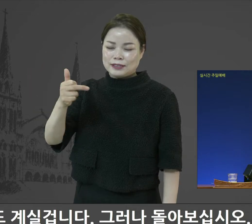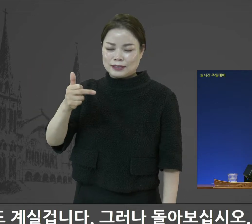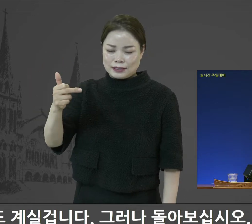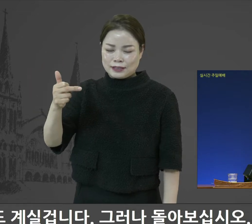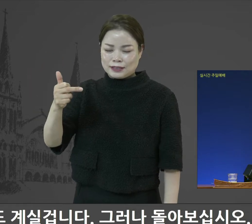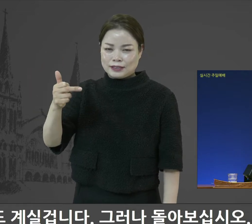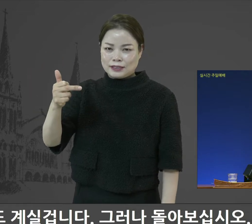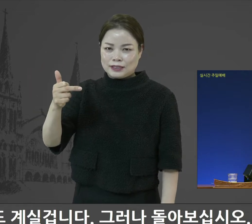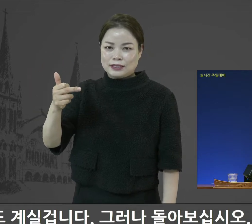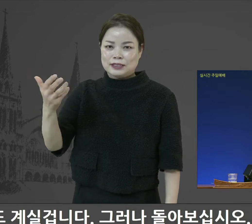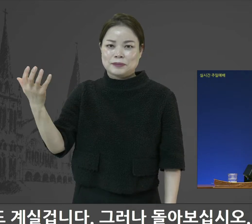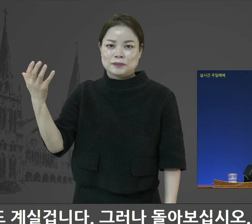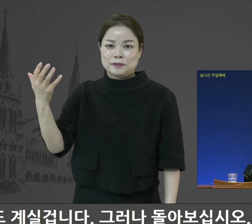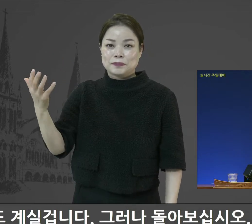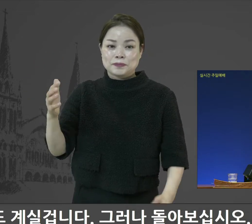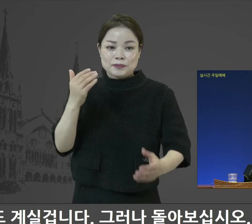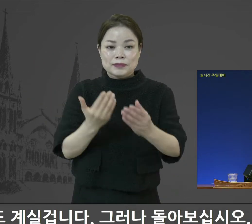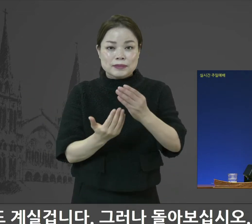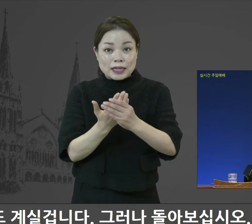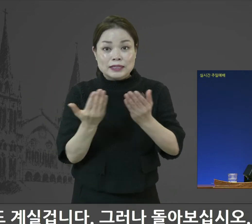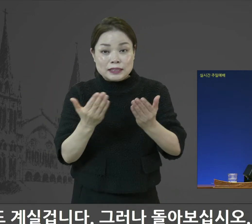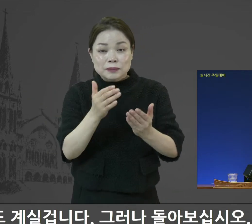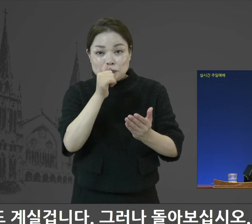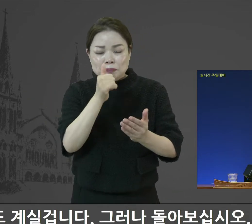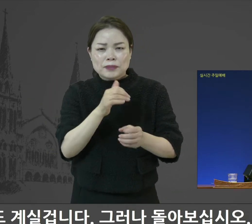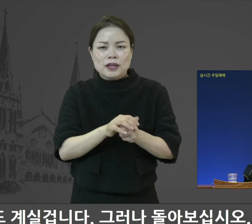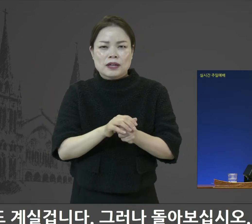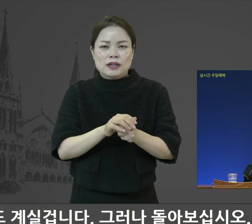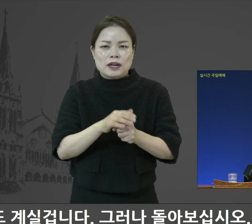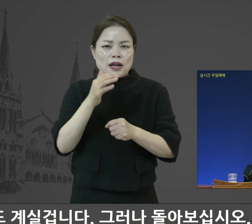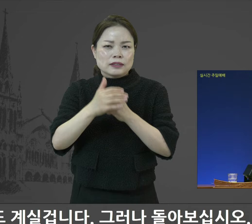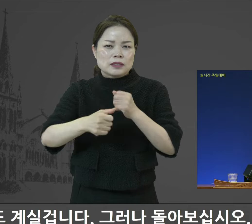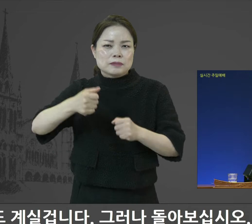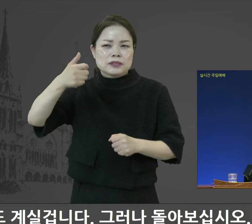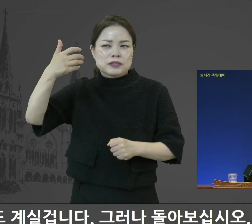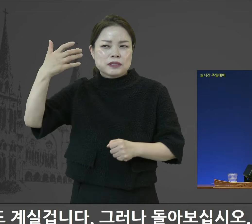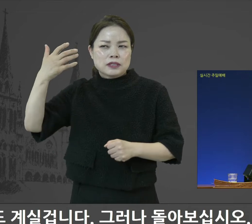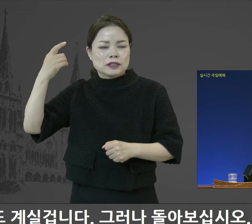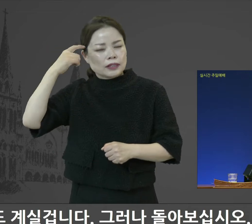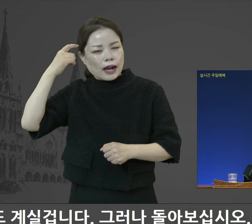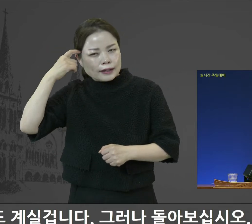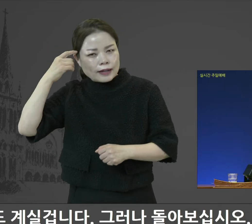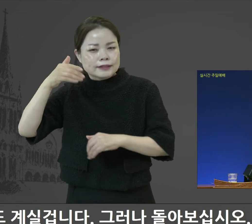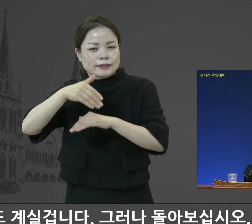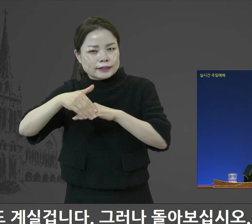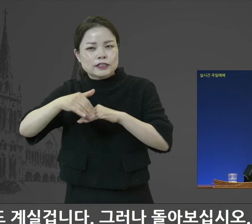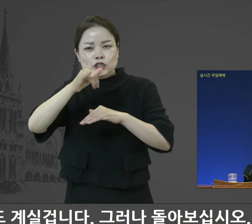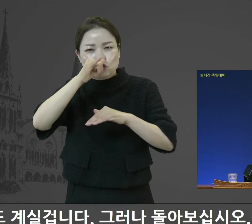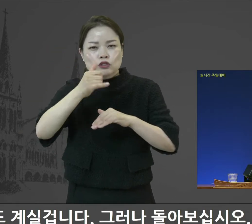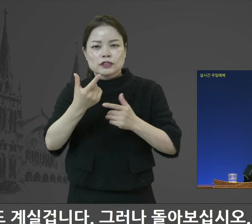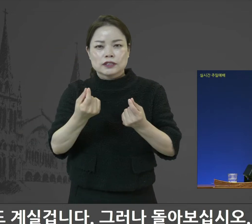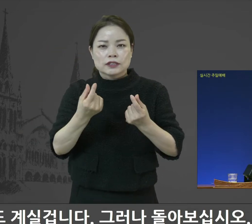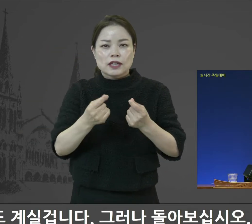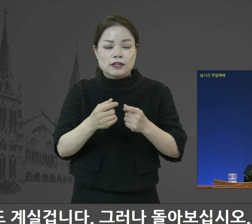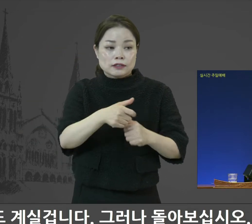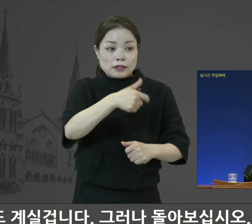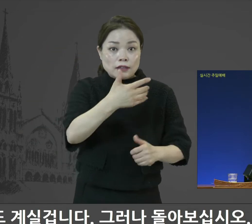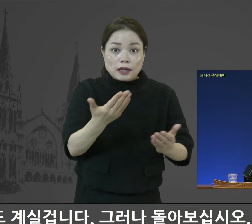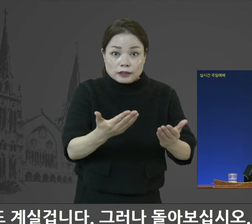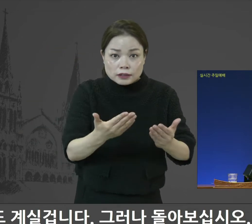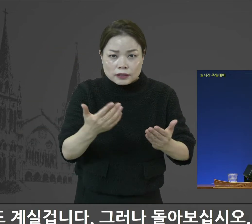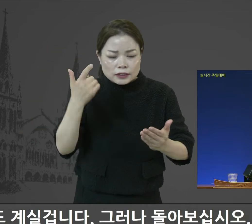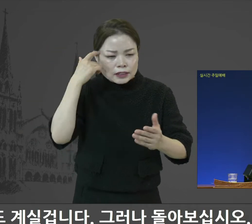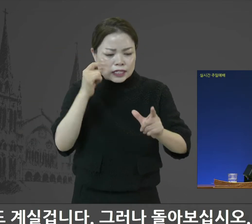있습니다. 하나님이 해당하는 대단한 일일 수 있습니다. 그 하나님이 행하신 대단한 일에 그저